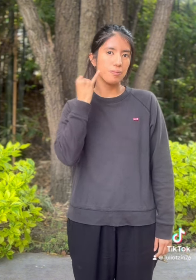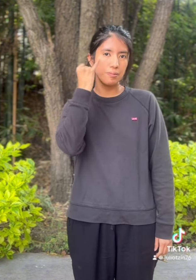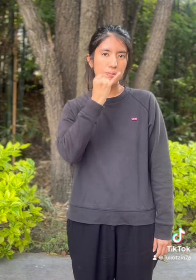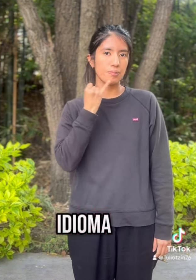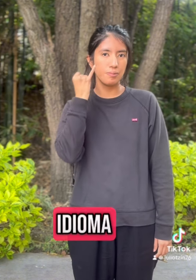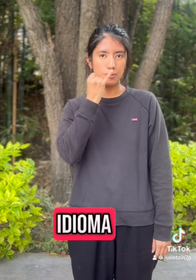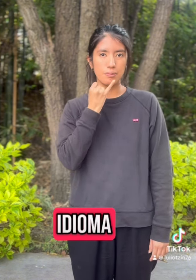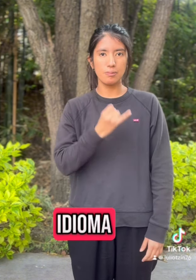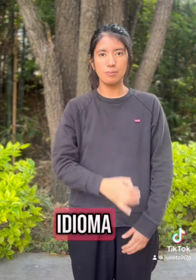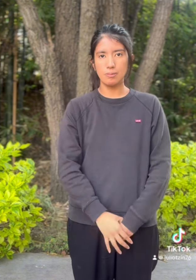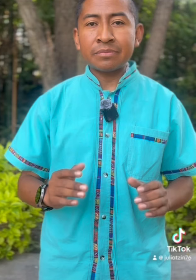Idioma.